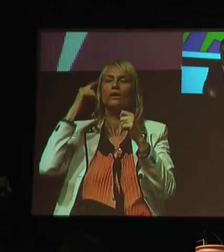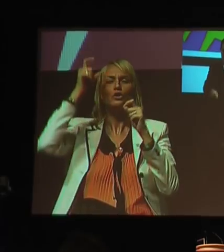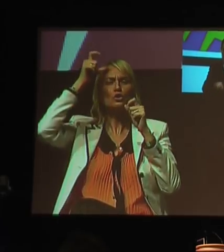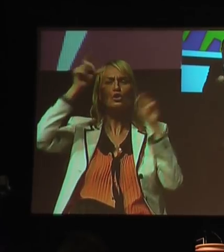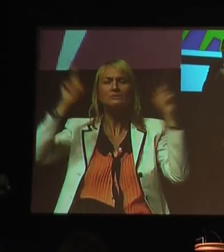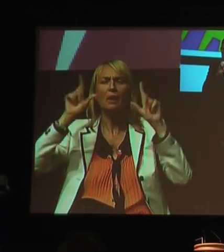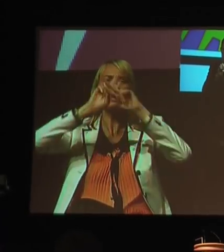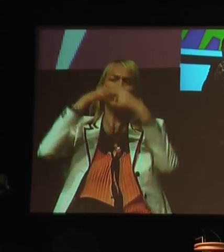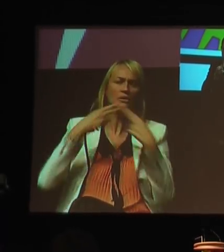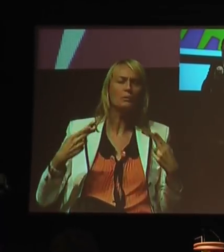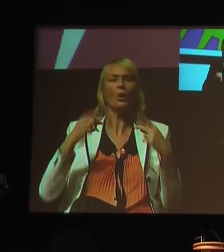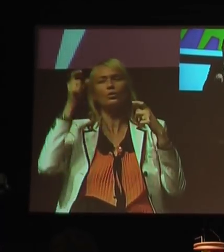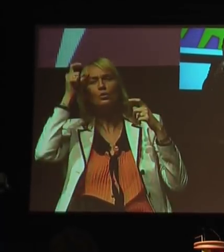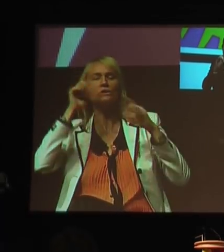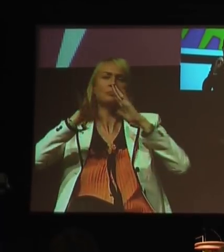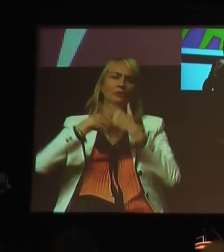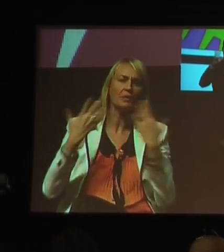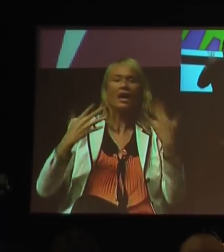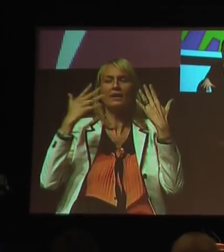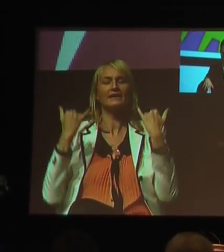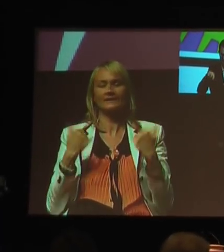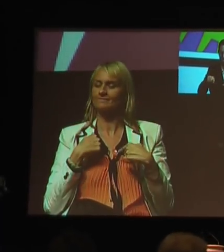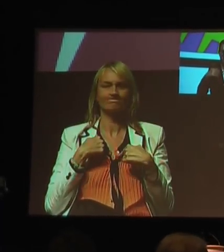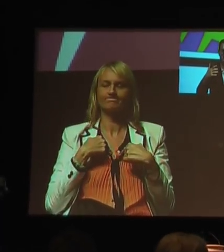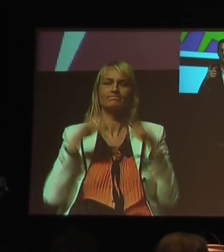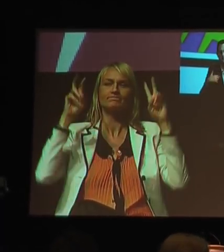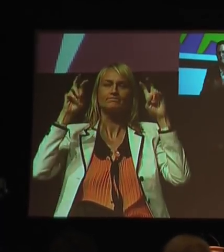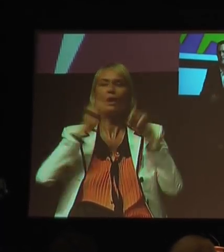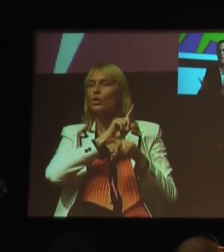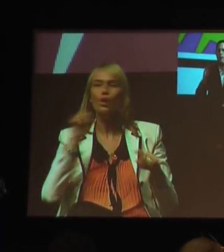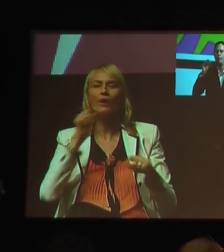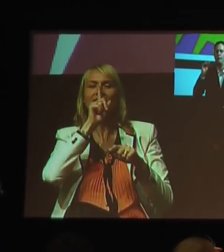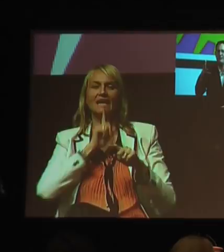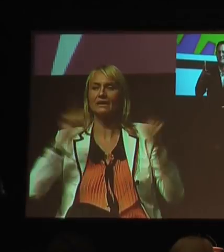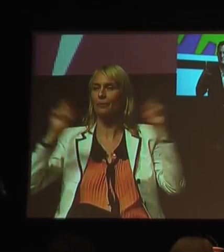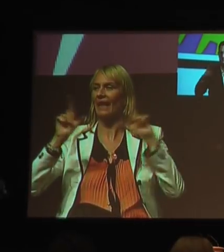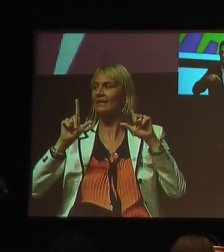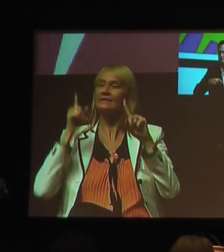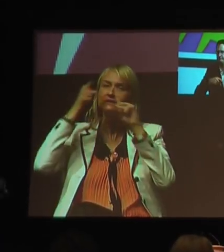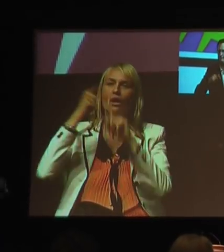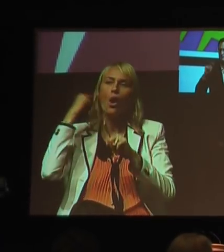Wir planen eine große Veranstaltung, auch so eine